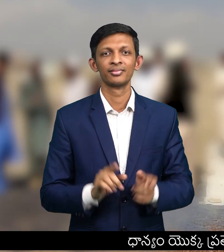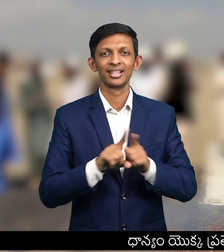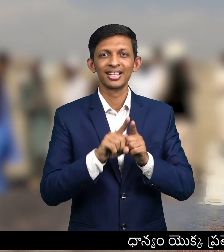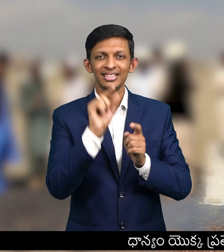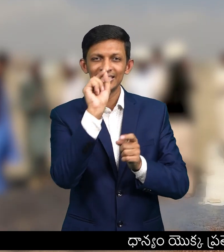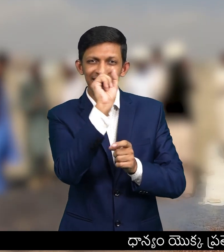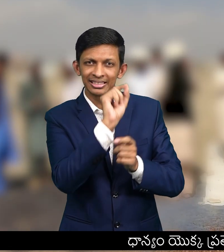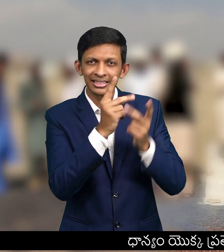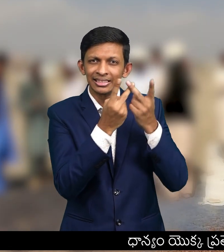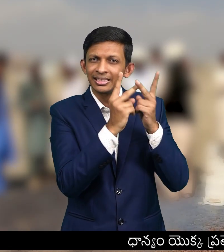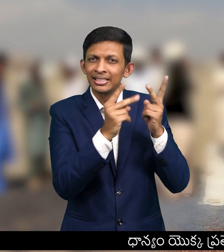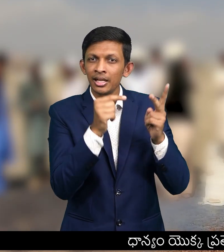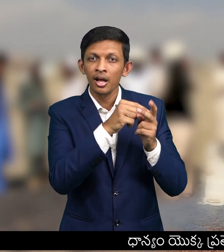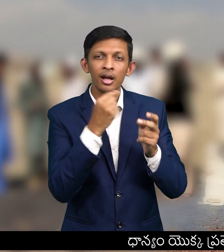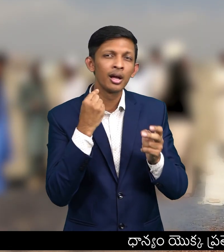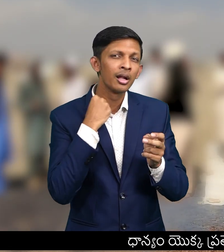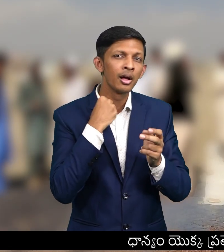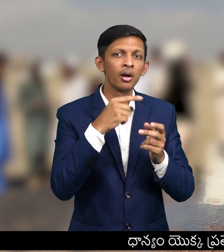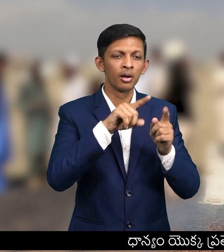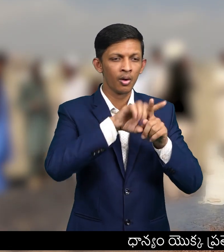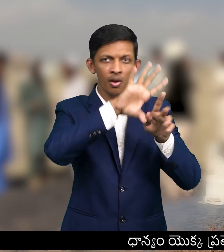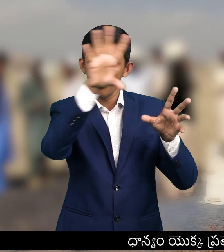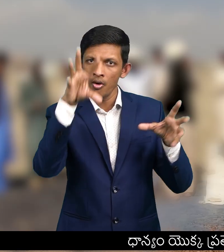ధాన్యం యొక్క ప్రత్యేక కుప్ప ఏర్పడుతుంది.